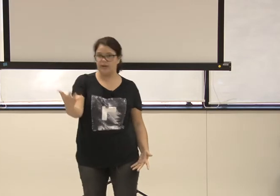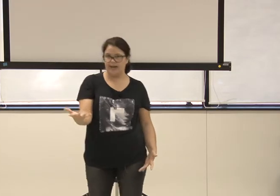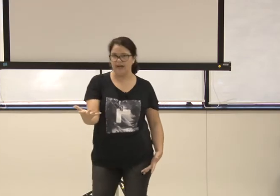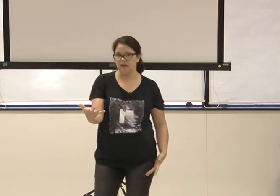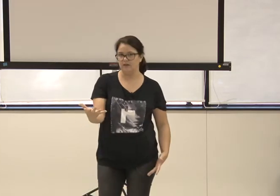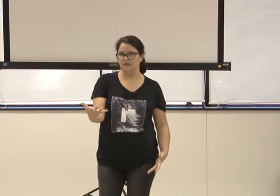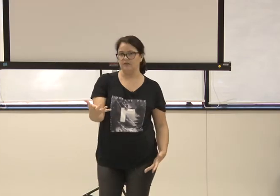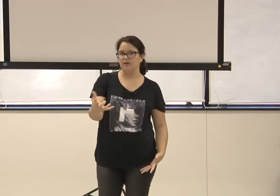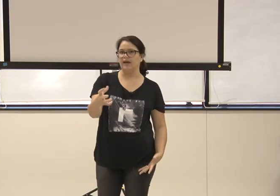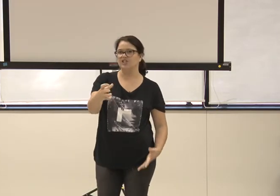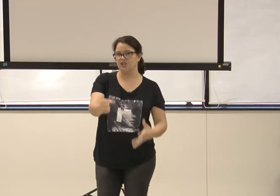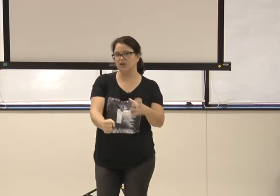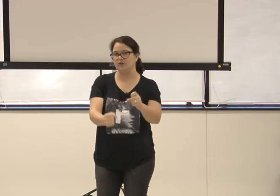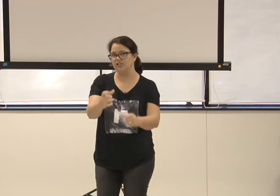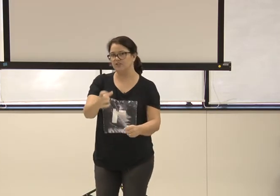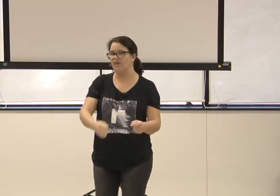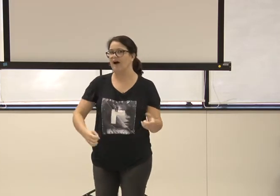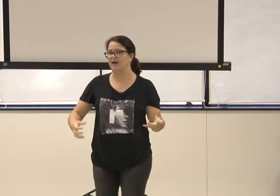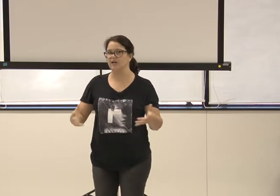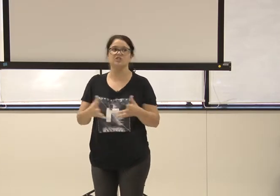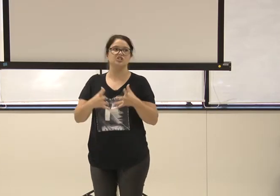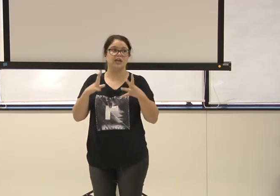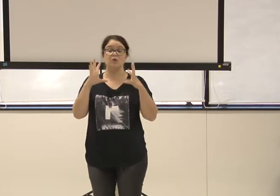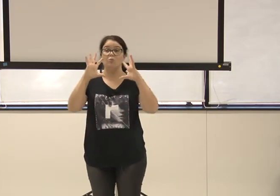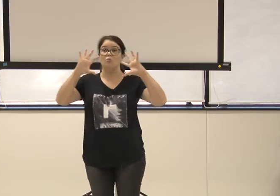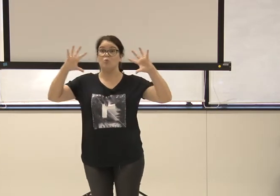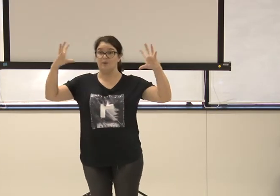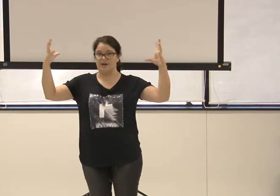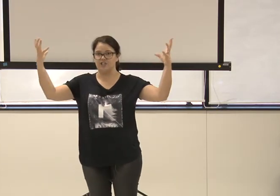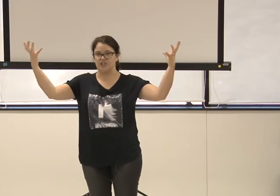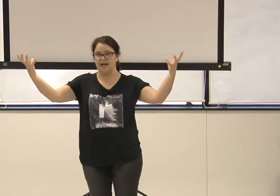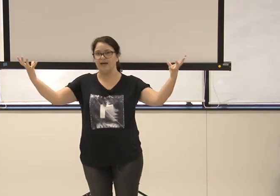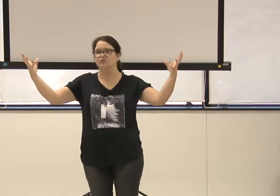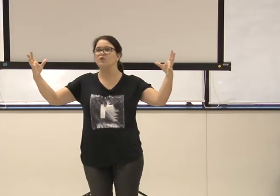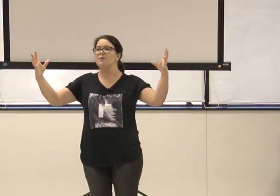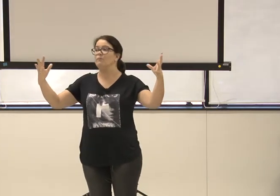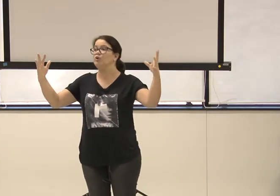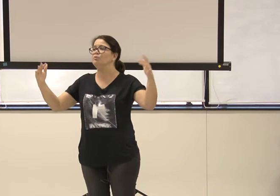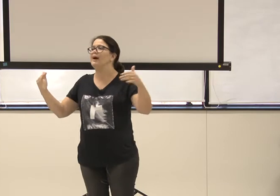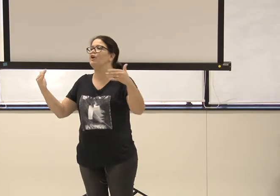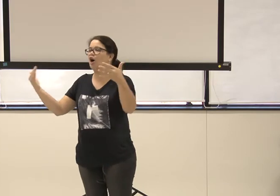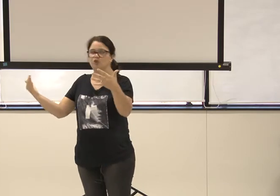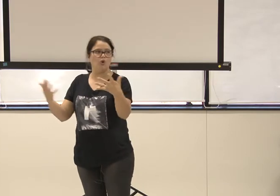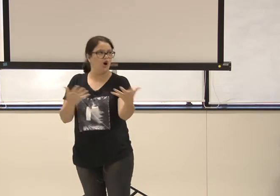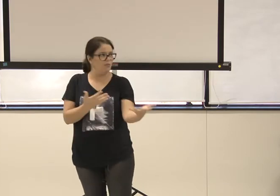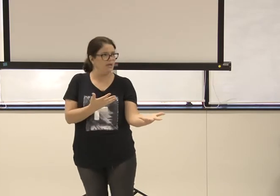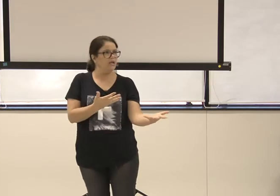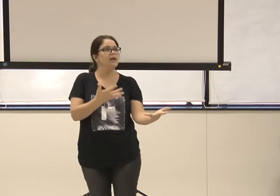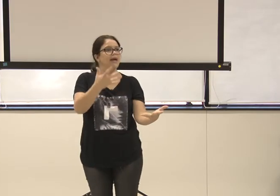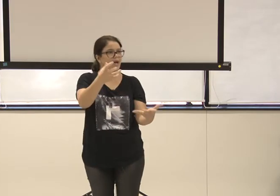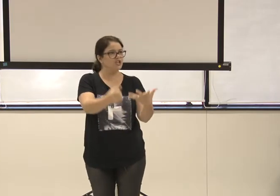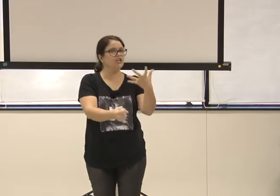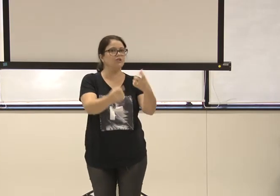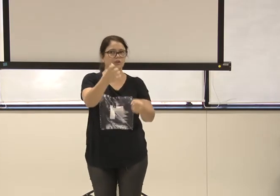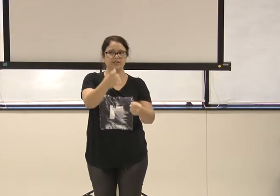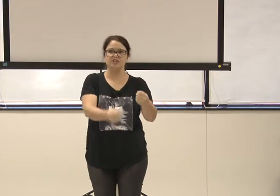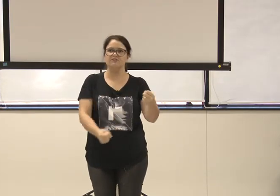mulher retirando leite de vaca. A gente tem um imaginário muito maior do homem retirando leite de